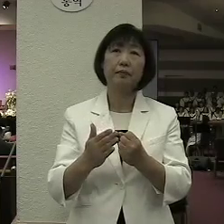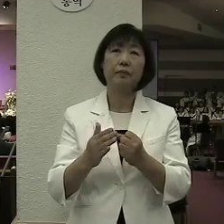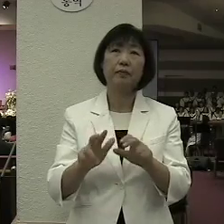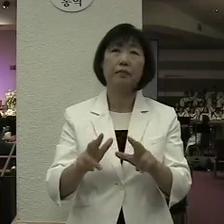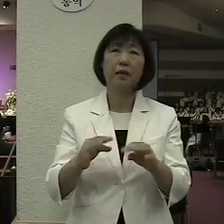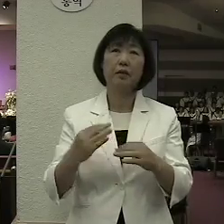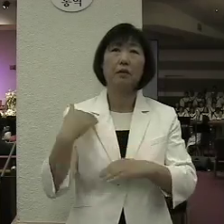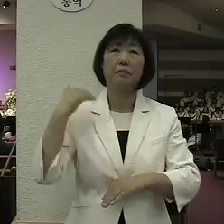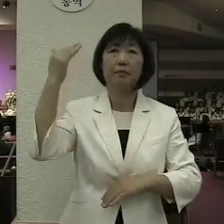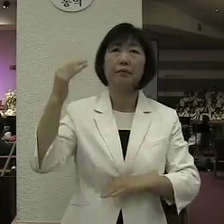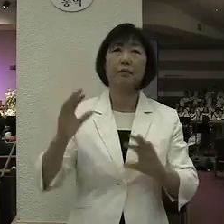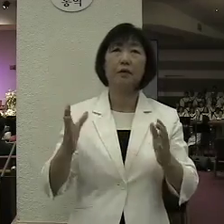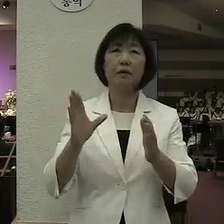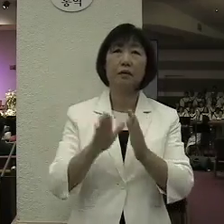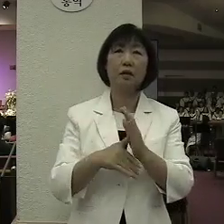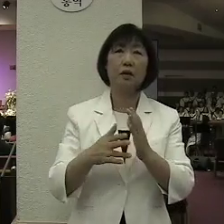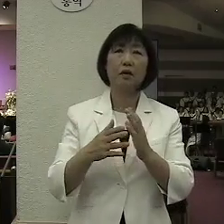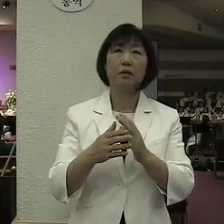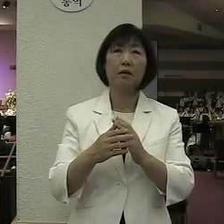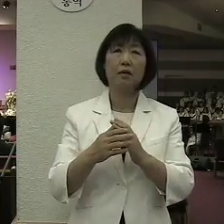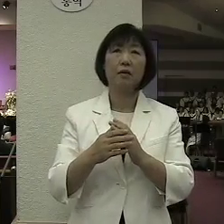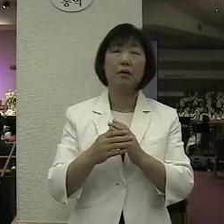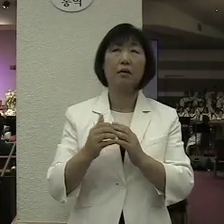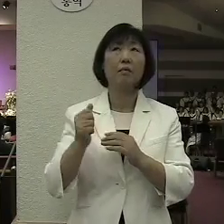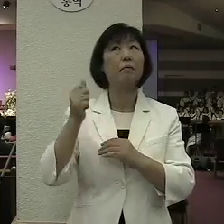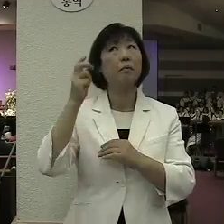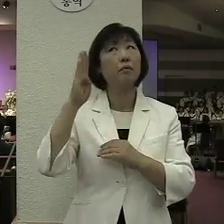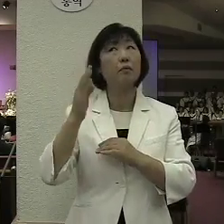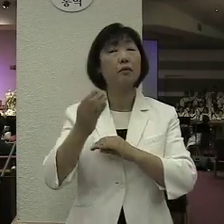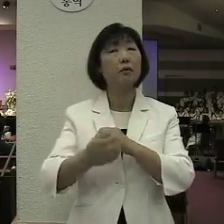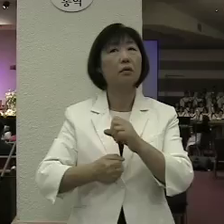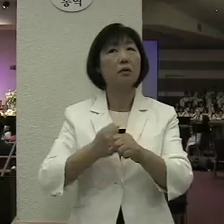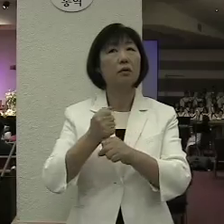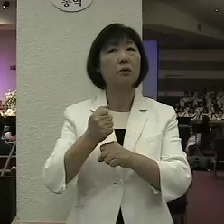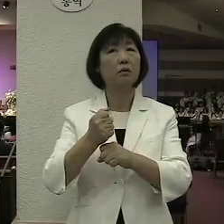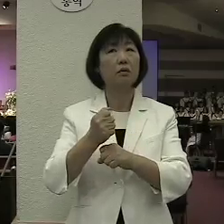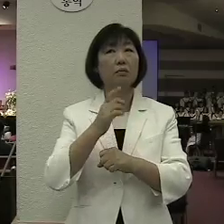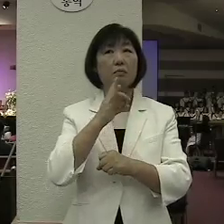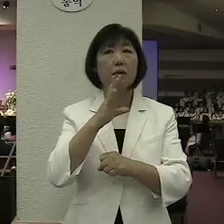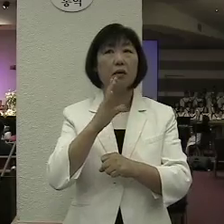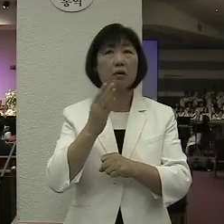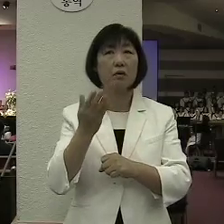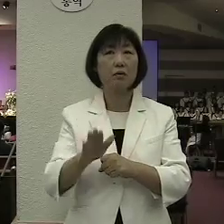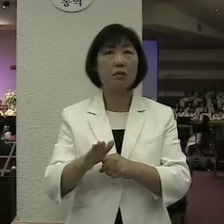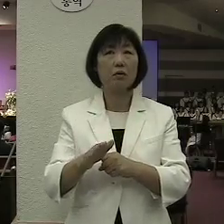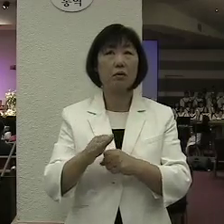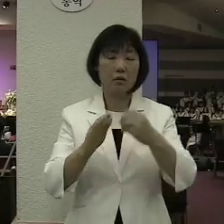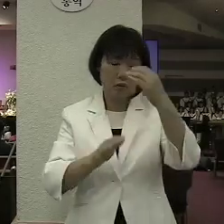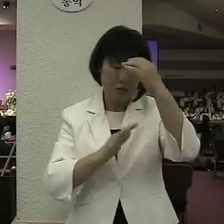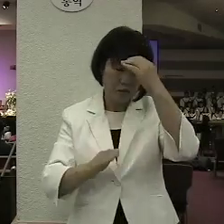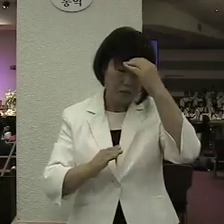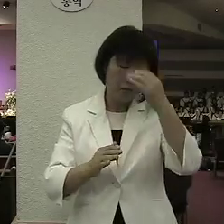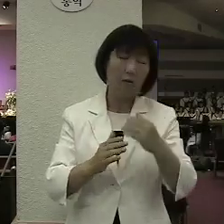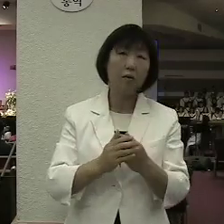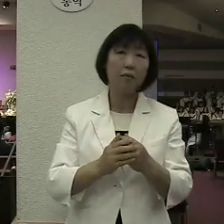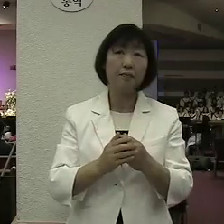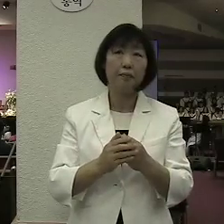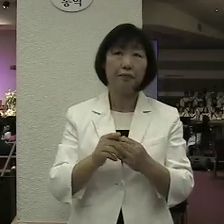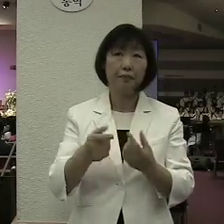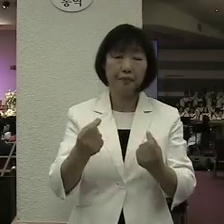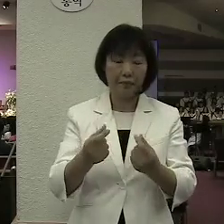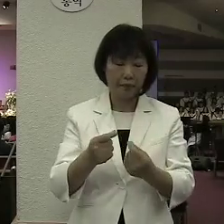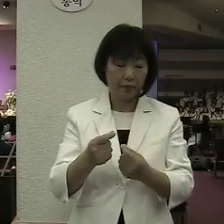얼마나 뻔뻔스러울 때만 저도 하나님 앞에 기도할 하나님, 또 이 죄 짓고 나왔습니다. 너무나 뻔뻔스러운 거